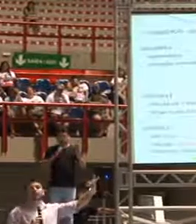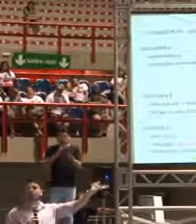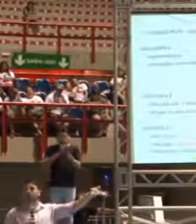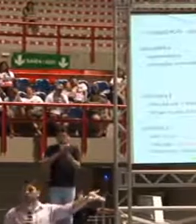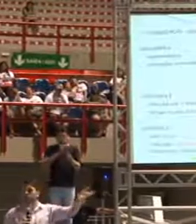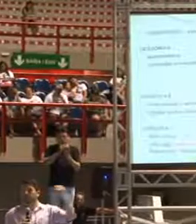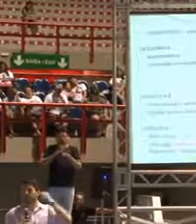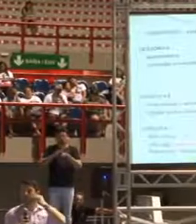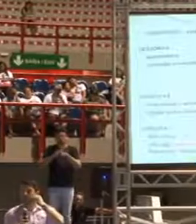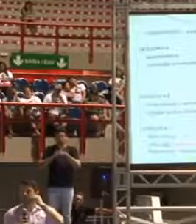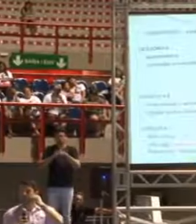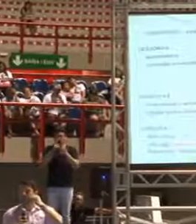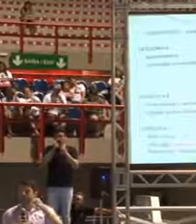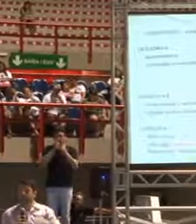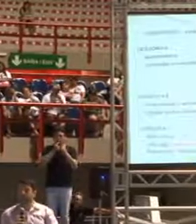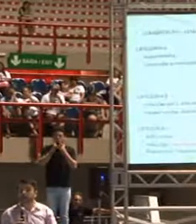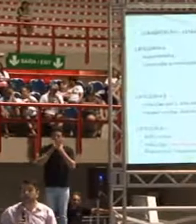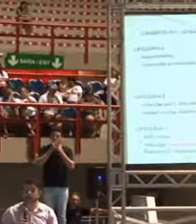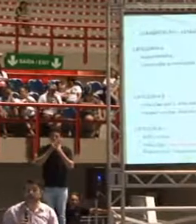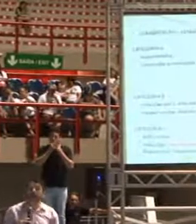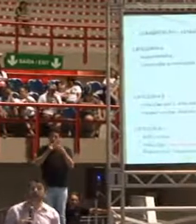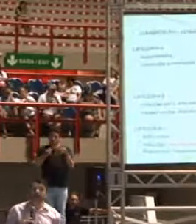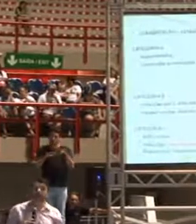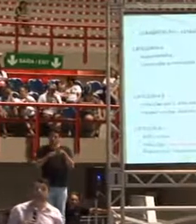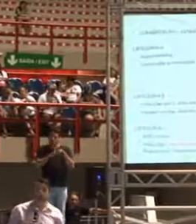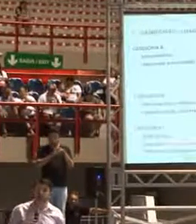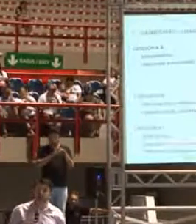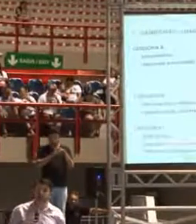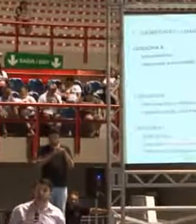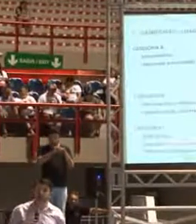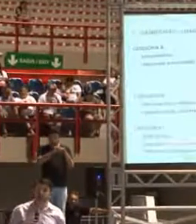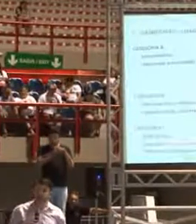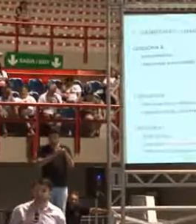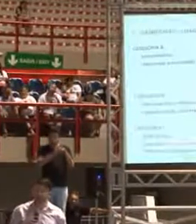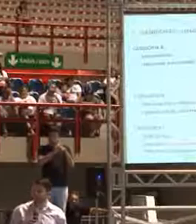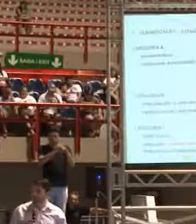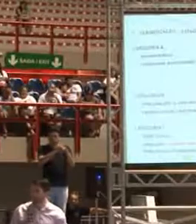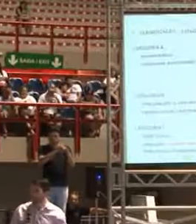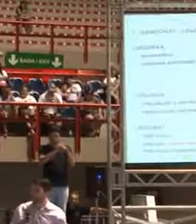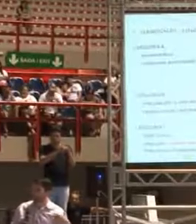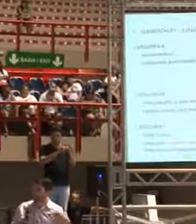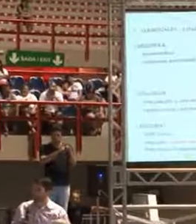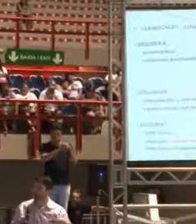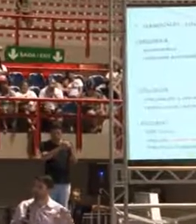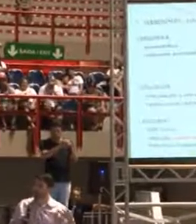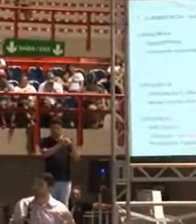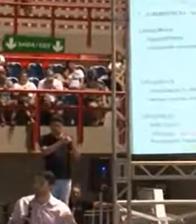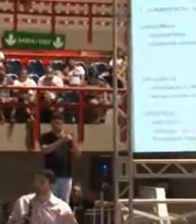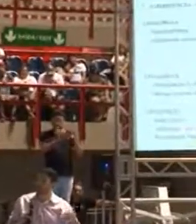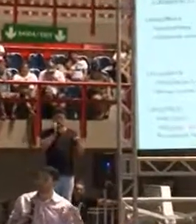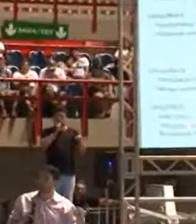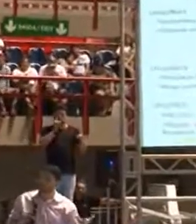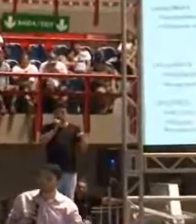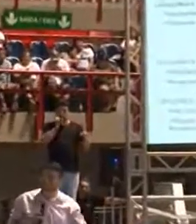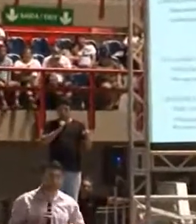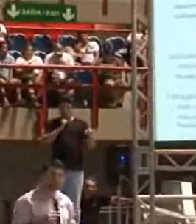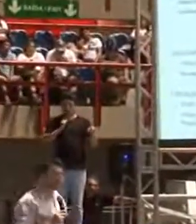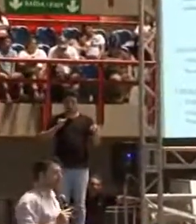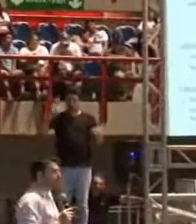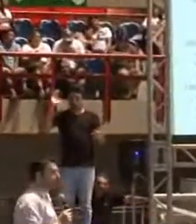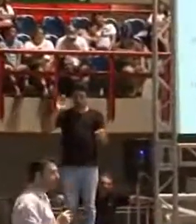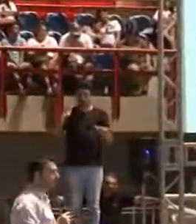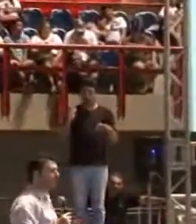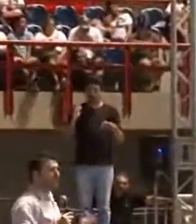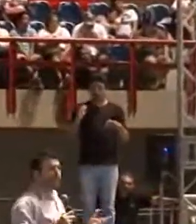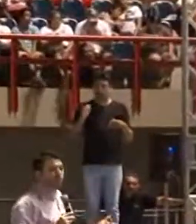algumas infecções na boca, na vagina, que é a candidíase. A candidíase é muito comum nas